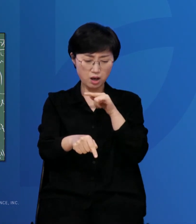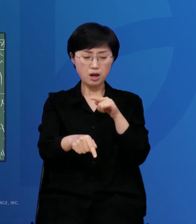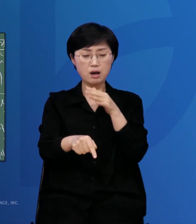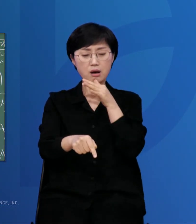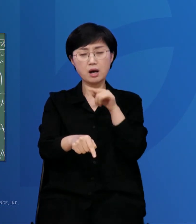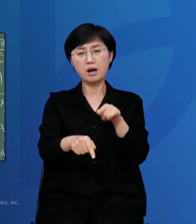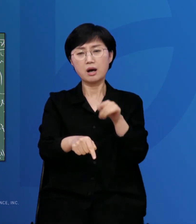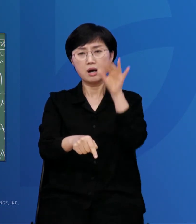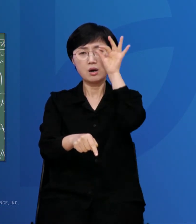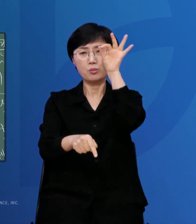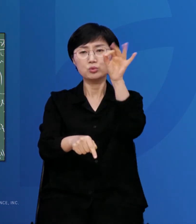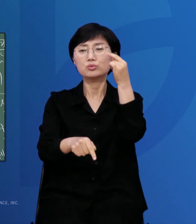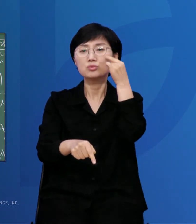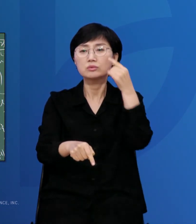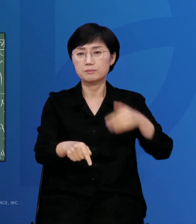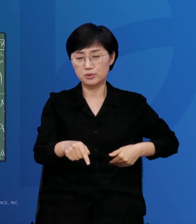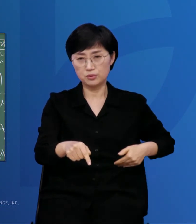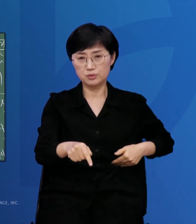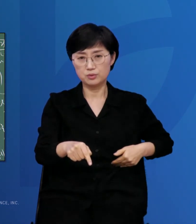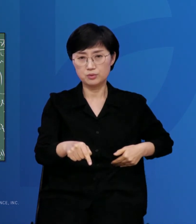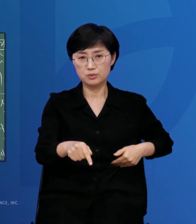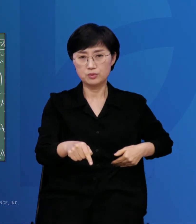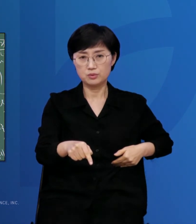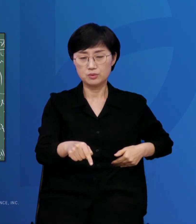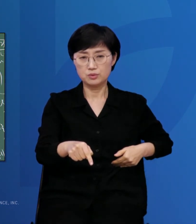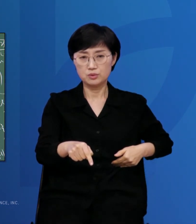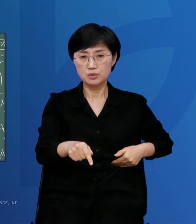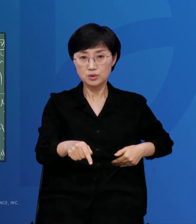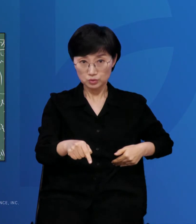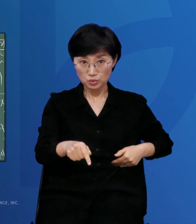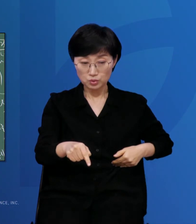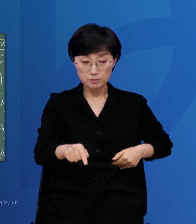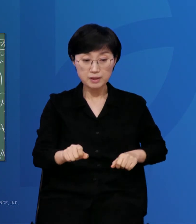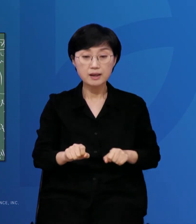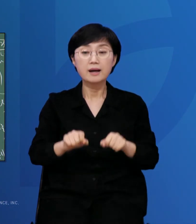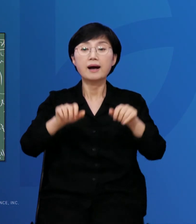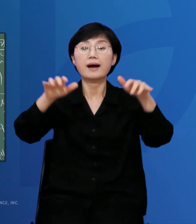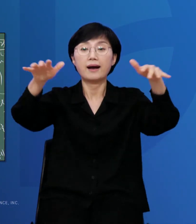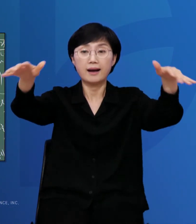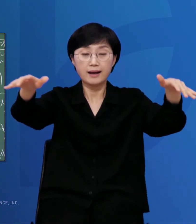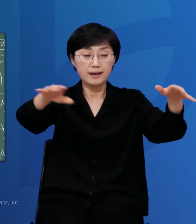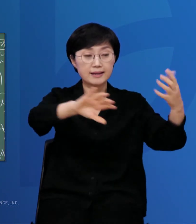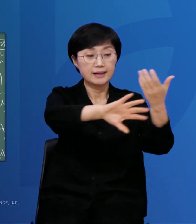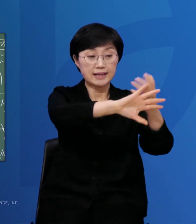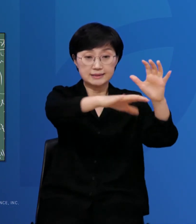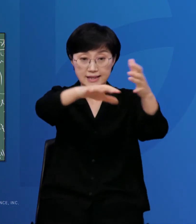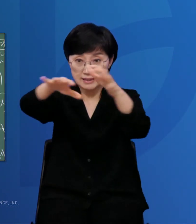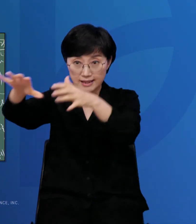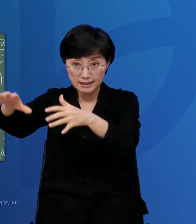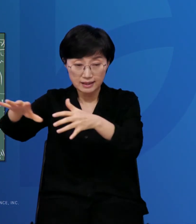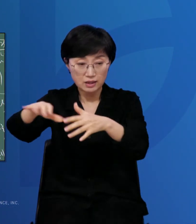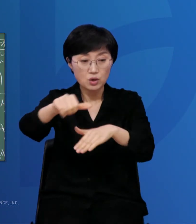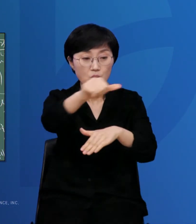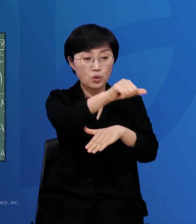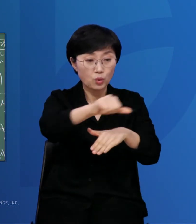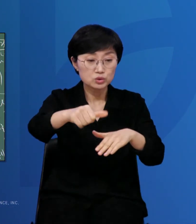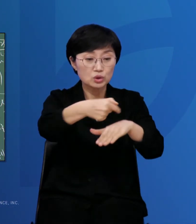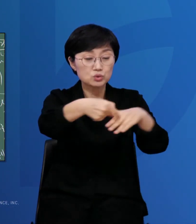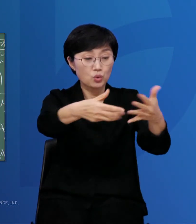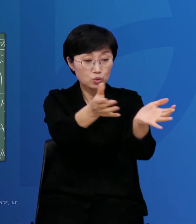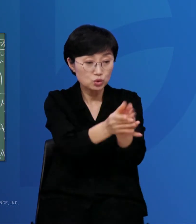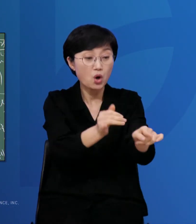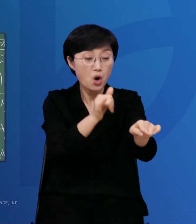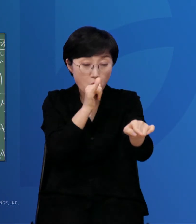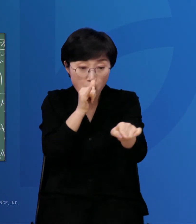还有已经来到韩国的多民族，你们好好抓住他们吧。 그리고 현지에 있는 5천 종족 현지에 있는 제자 세우는 것이 가장 빠른 길입니다.